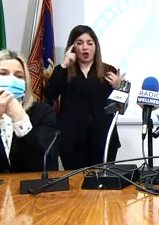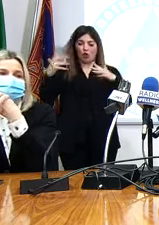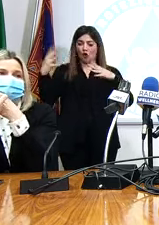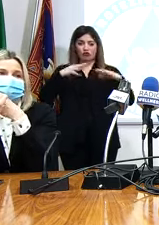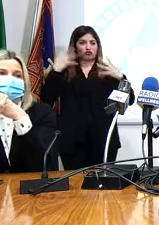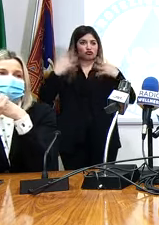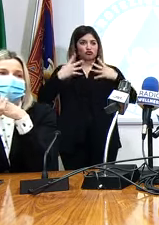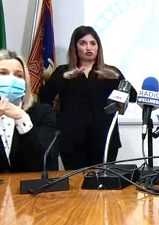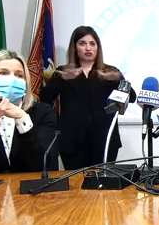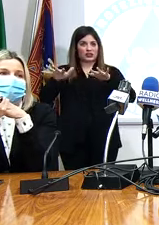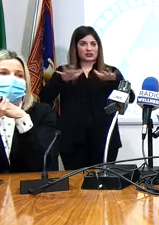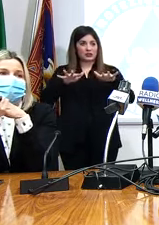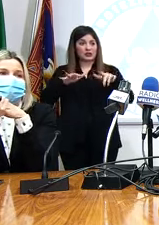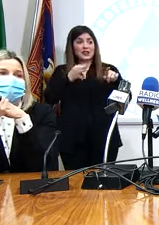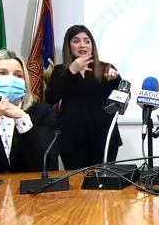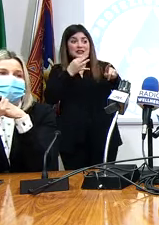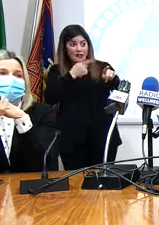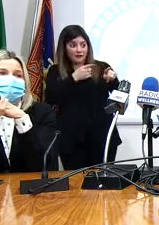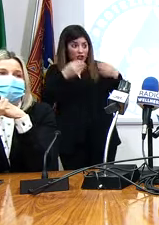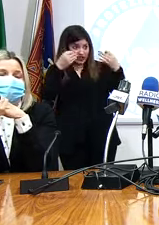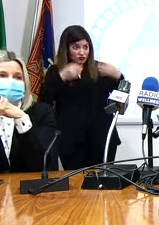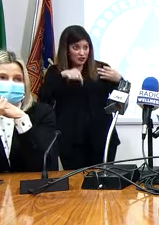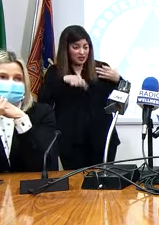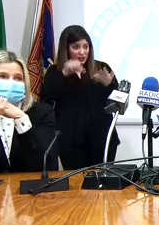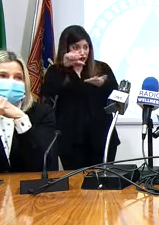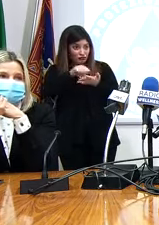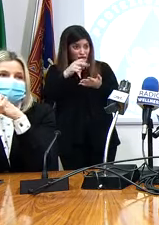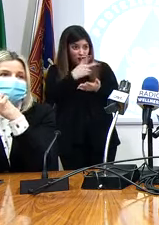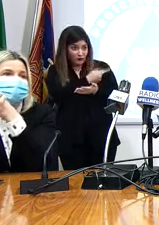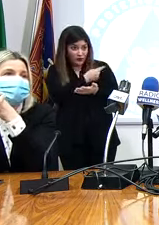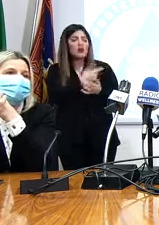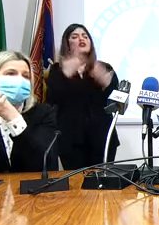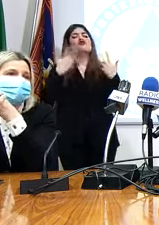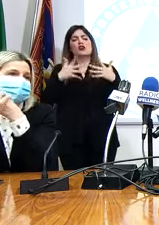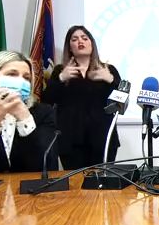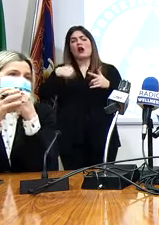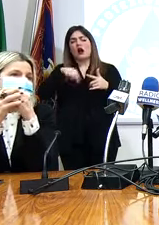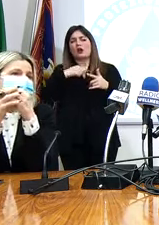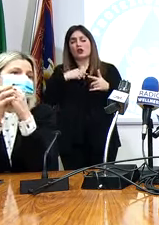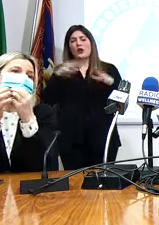Quindi li state decidendo ora i centri vaccinali? Ma abbiamo già un'idea, sì sì.